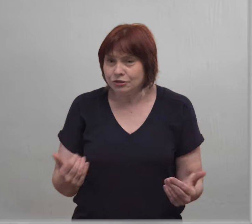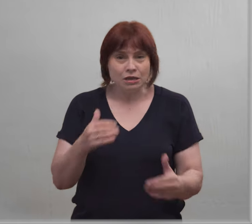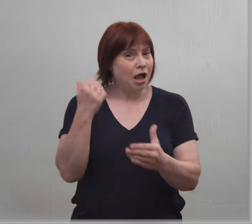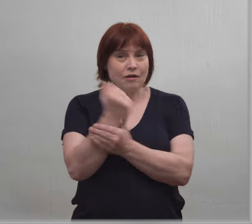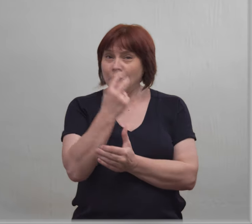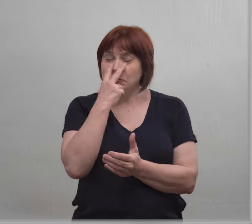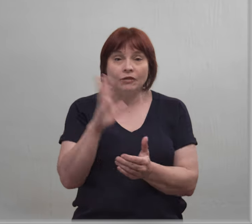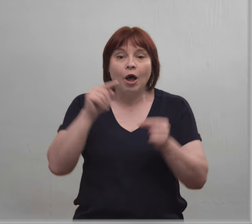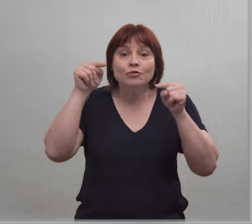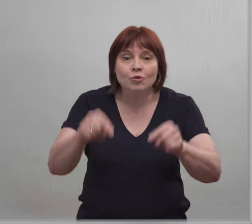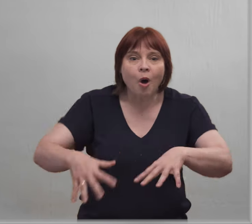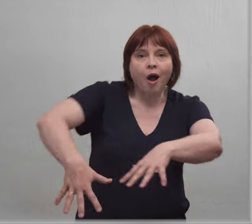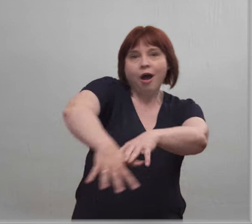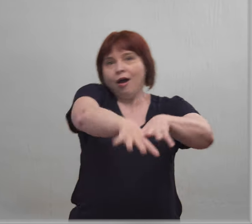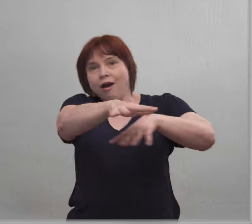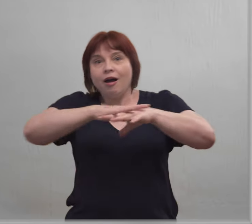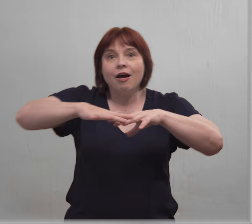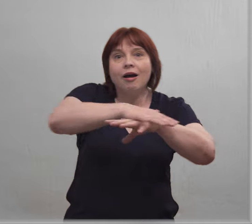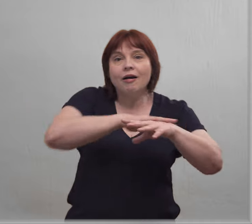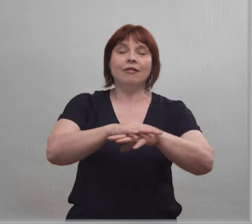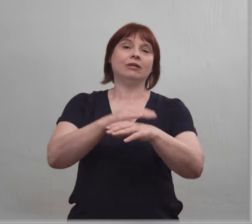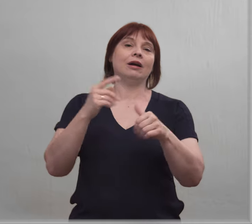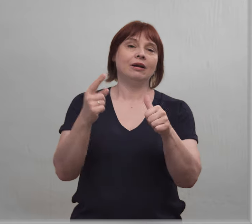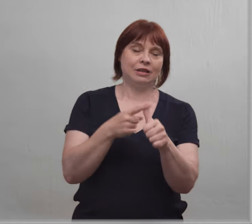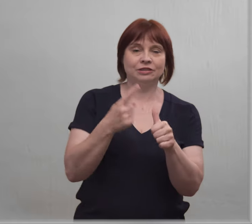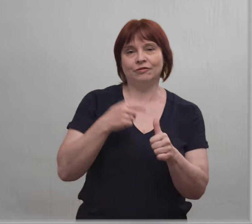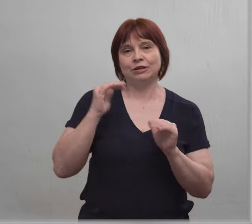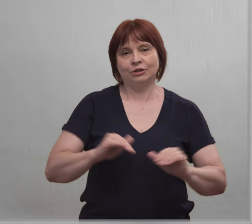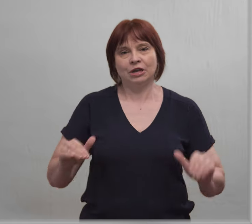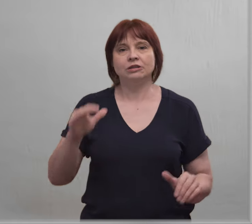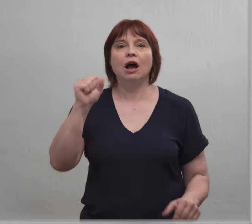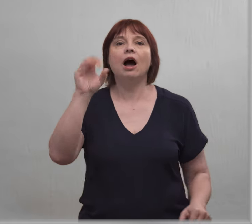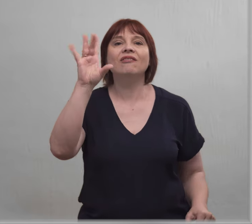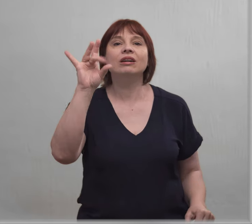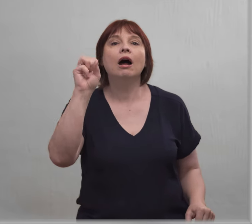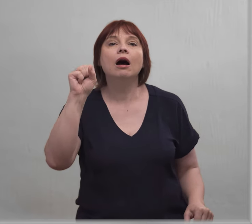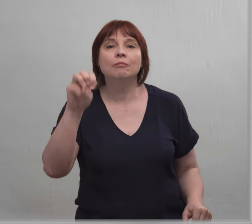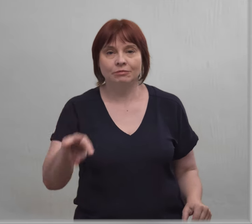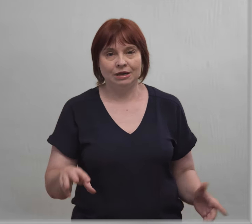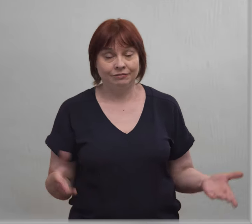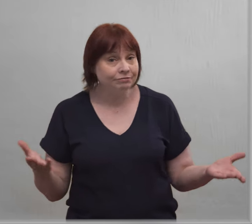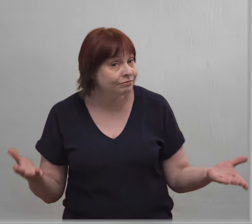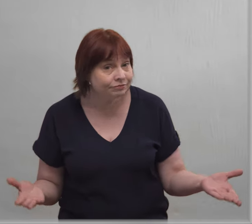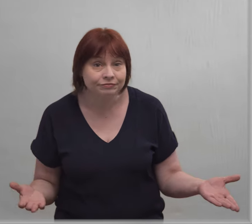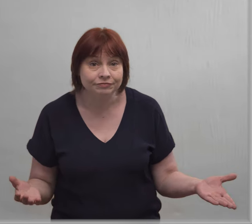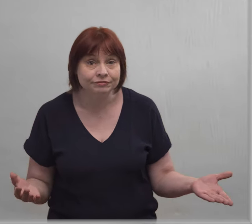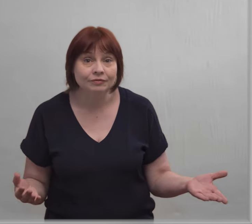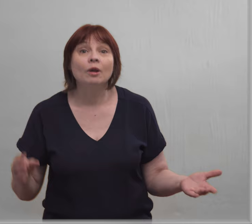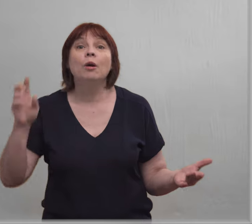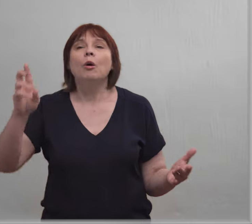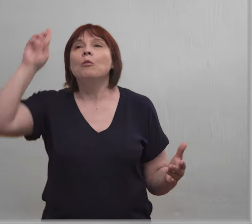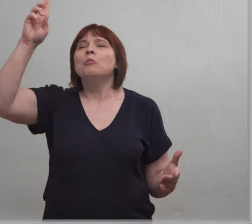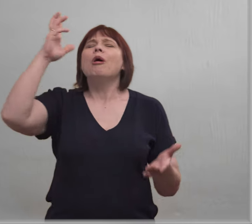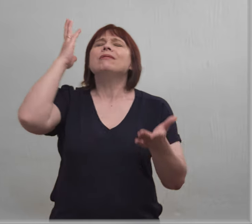В один момент он получил такое откровение. Он понял, что Бог не просто хочет дать ему эту физическую землю, а что у